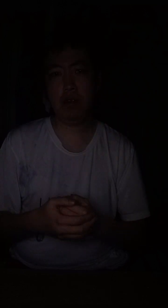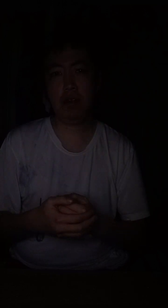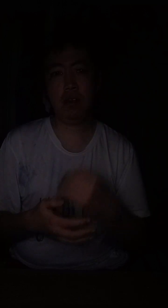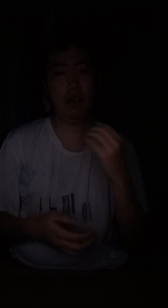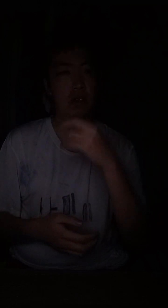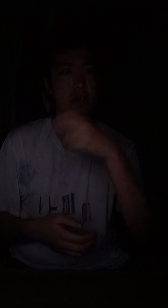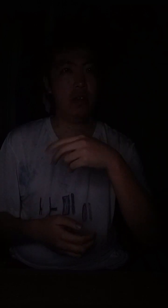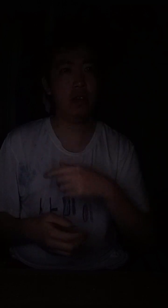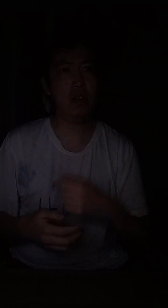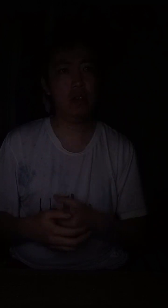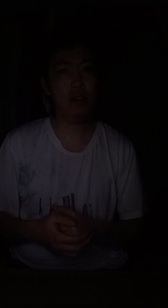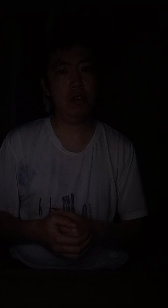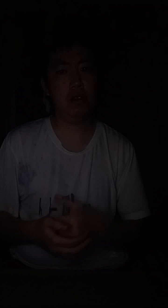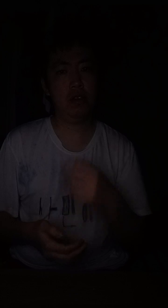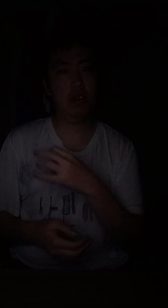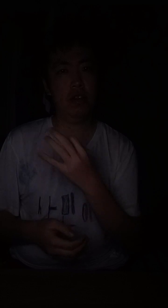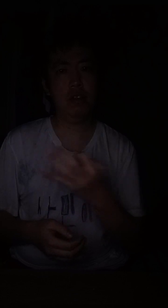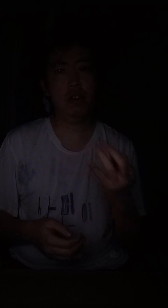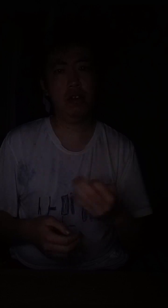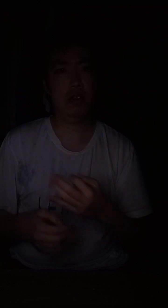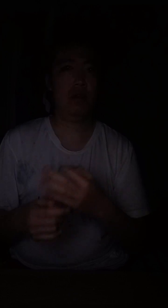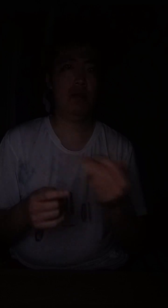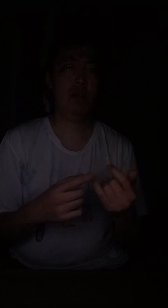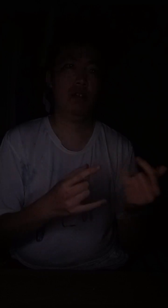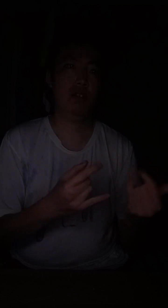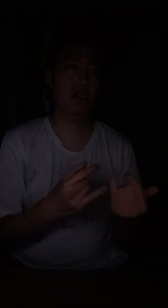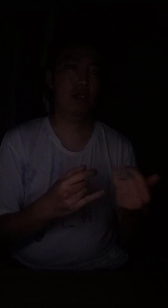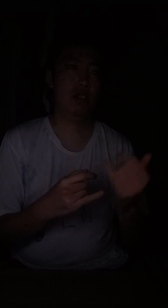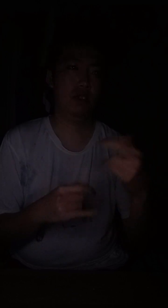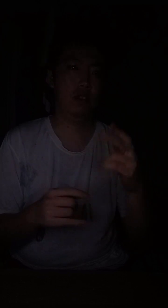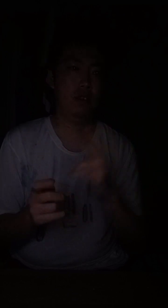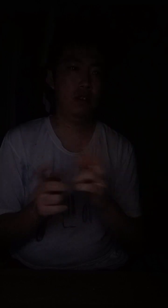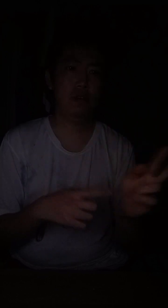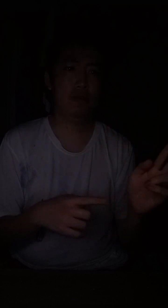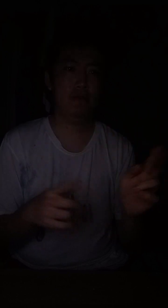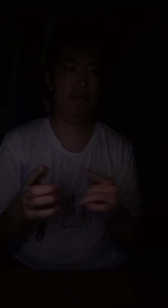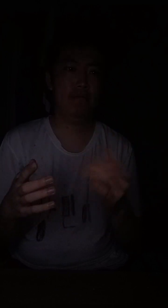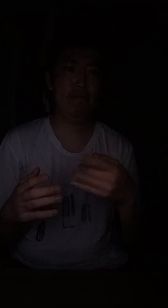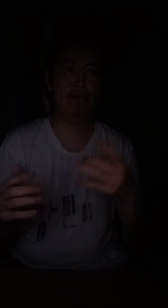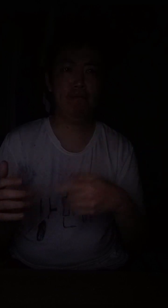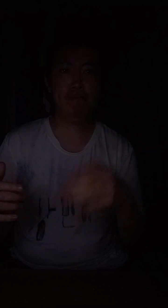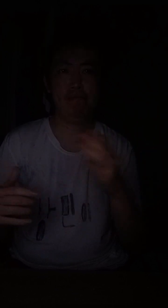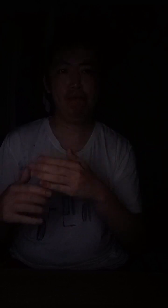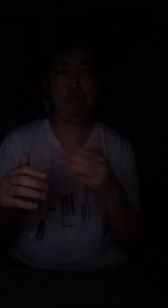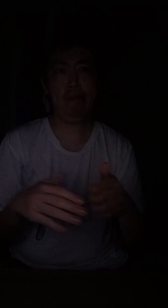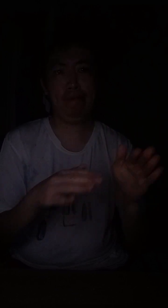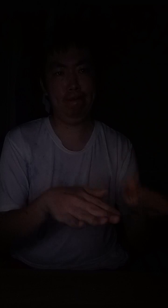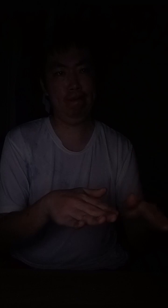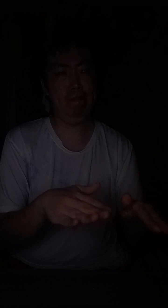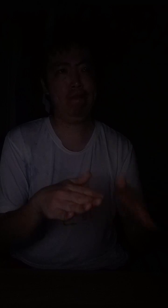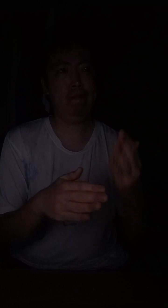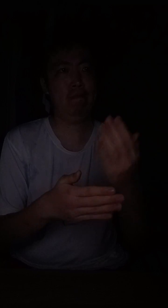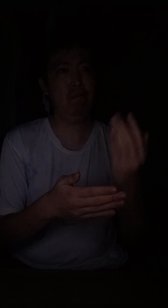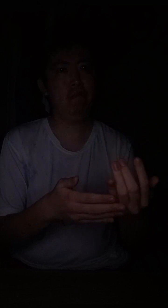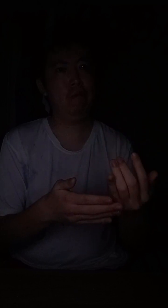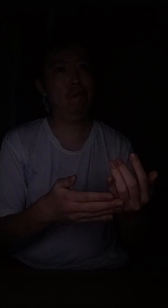속에 수습이 시급한 지금 위기를 불러온 당사자가 사장 자리에 앉으려 한다는 겁니다. 입사 2년 차부터 20년